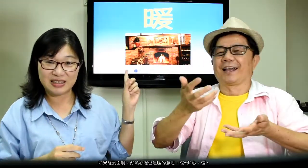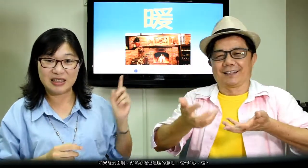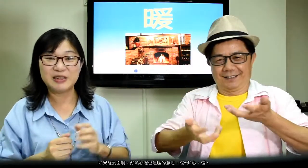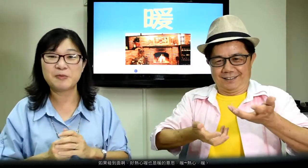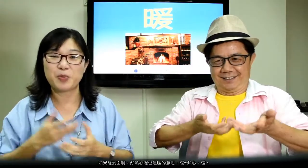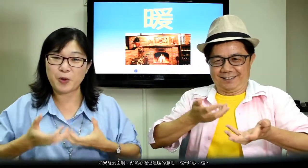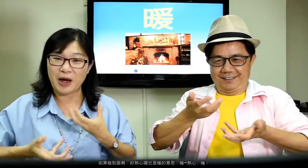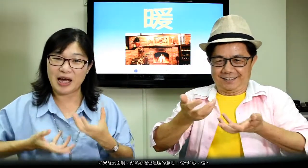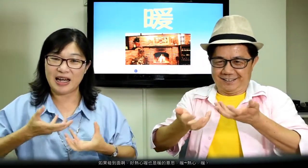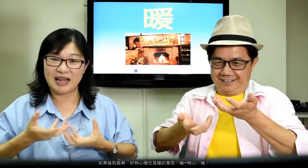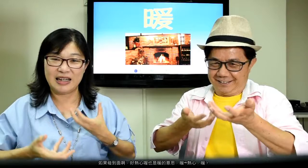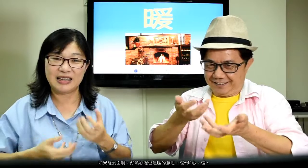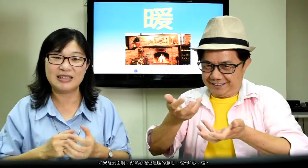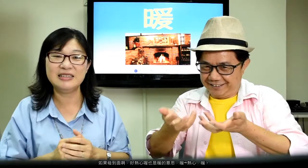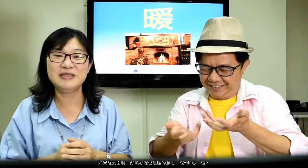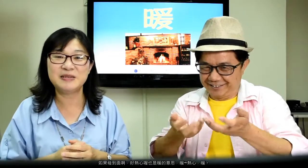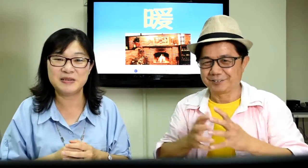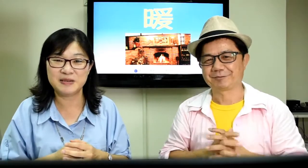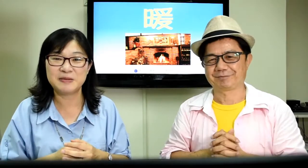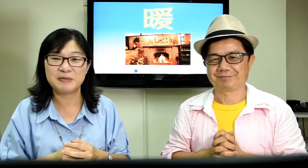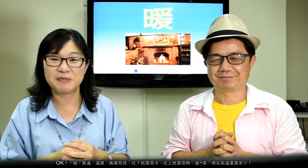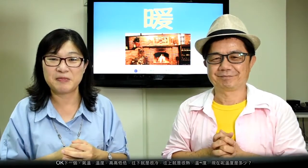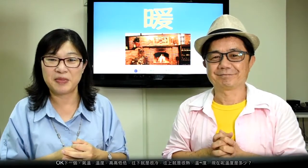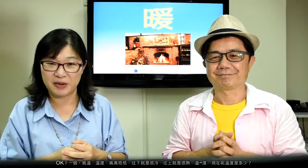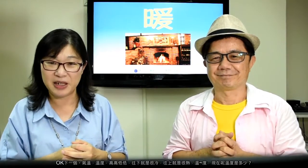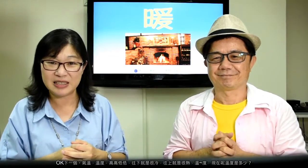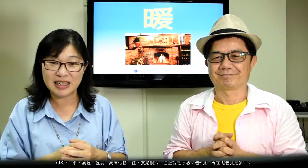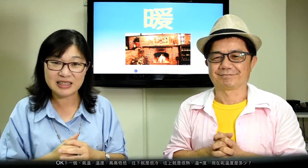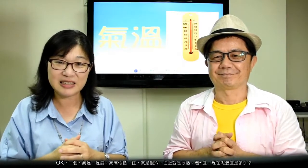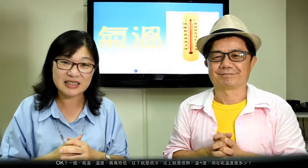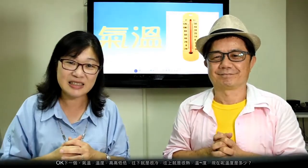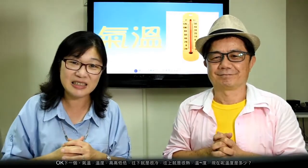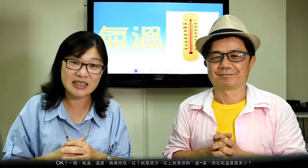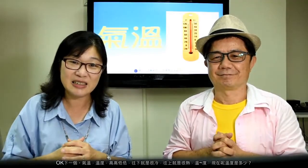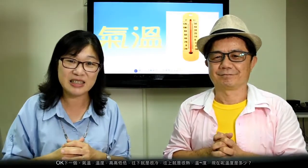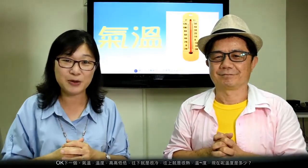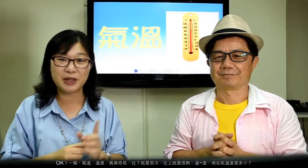心，暖。OK， 下一个，气温，